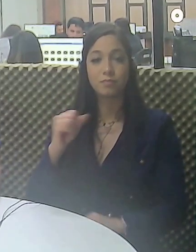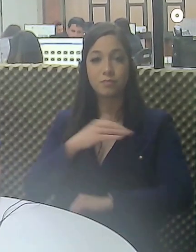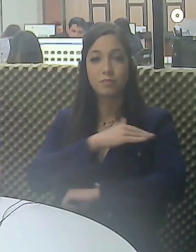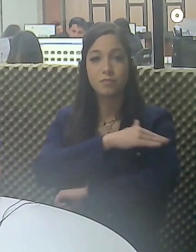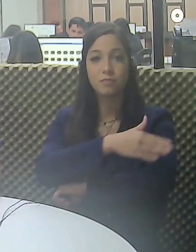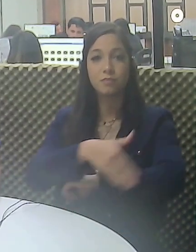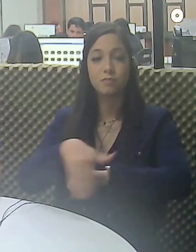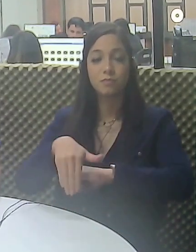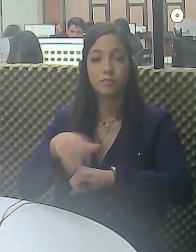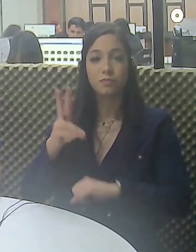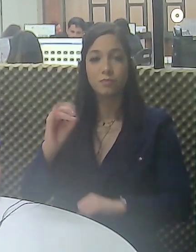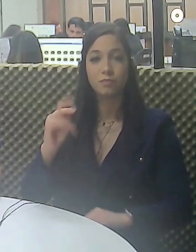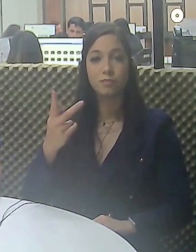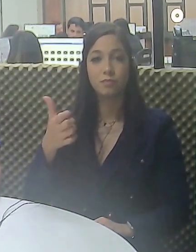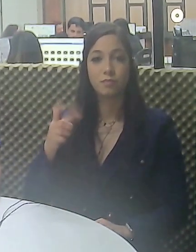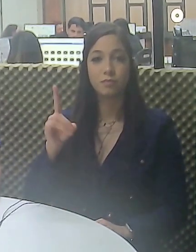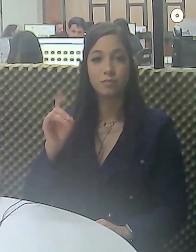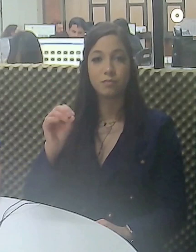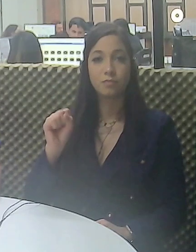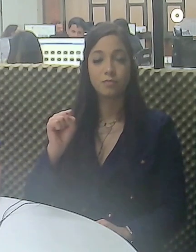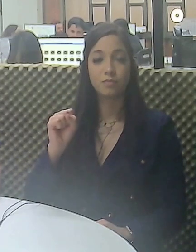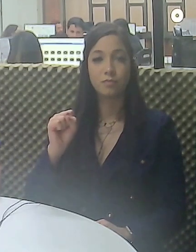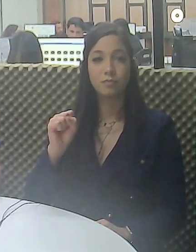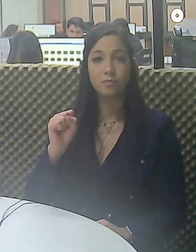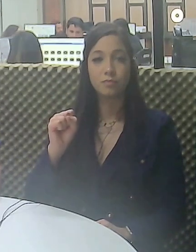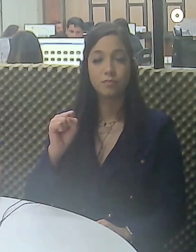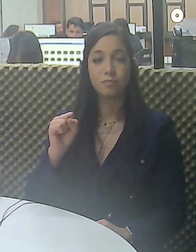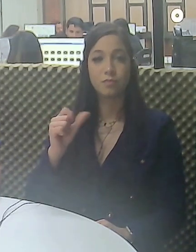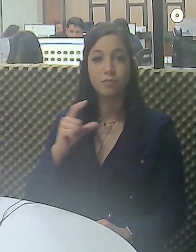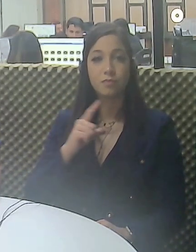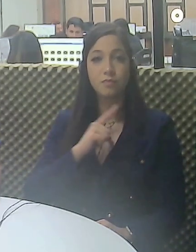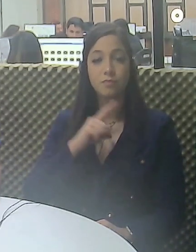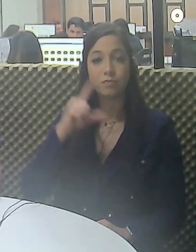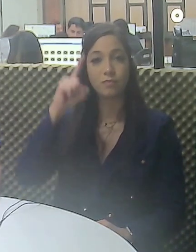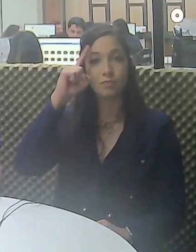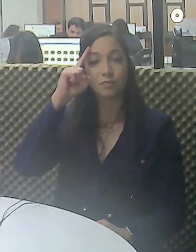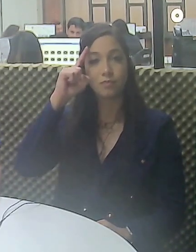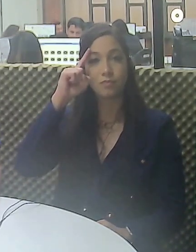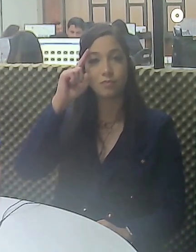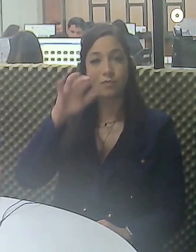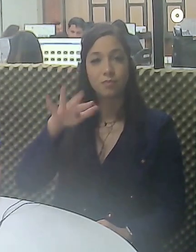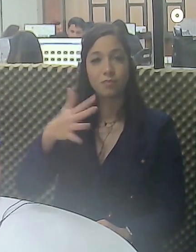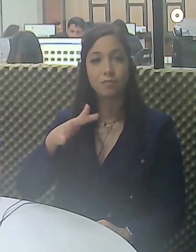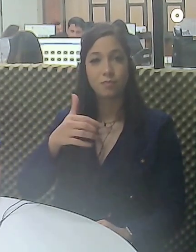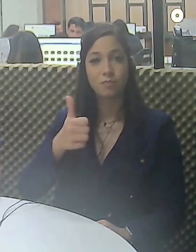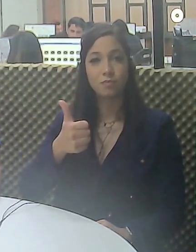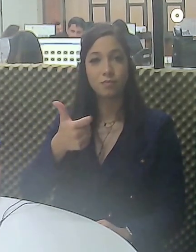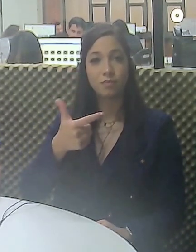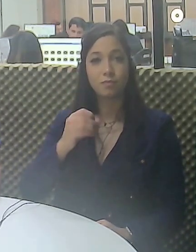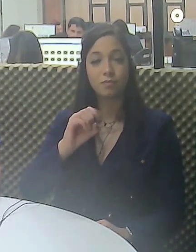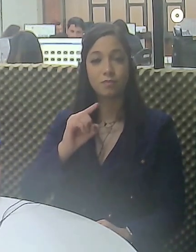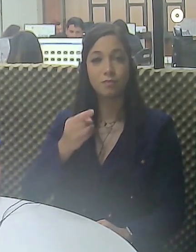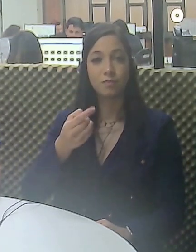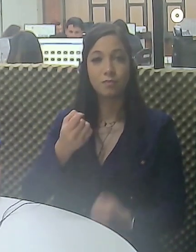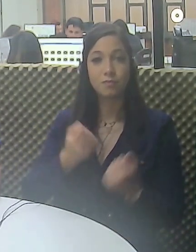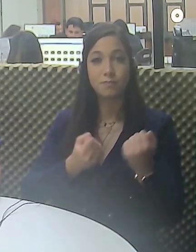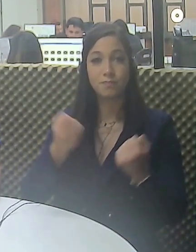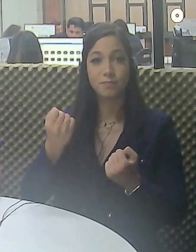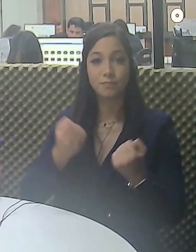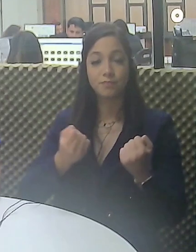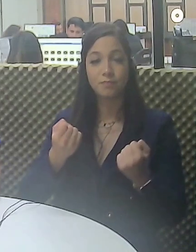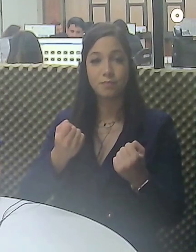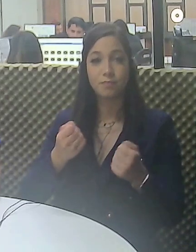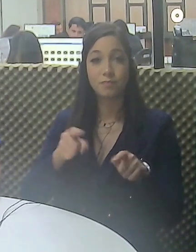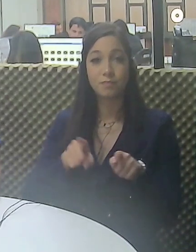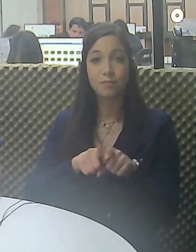com a Avenida dos Vinhedos. A previsão é de que o viaduto receba, diariamente, uma média de 120 mil veículos, inclusive